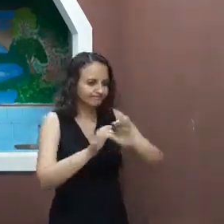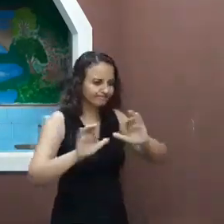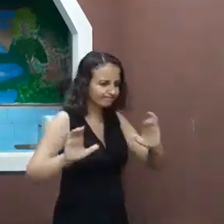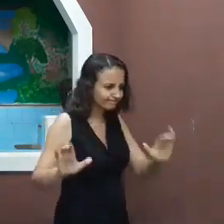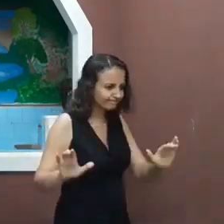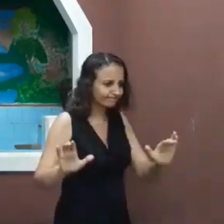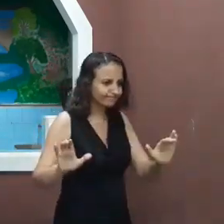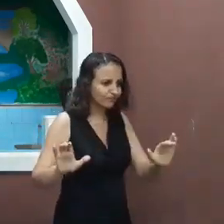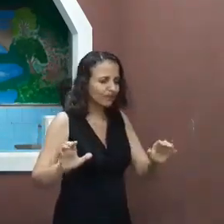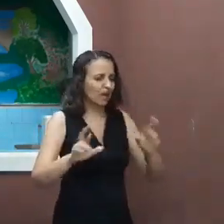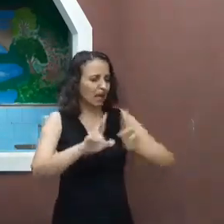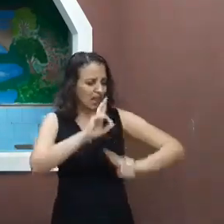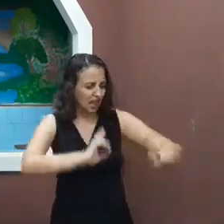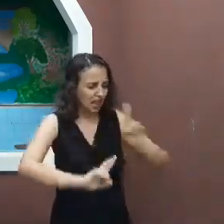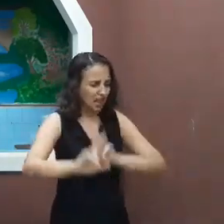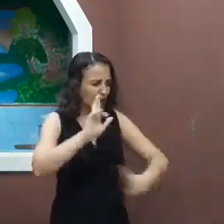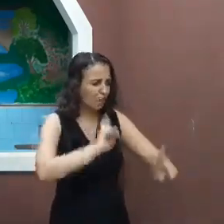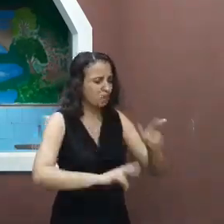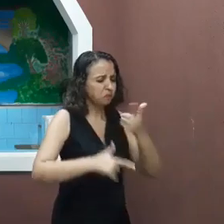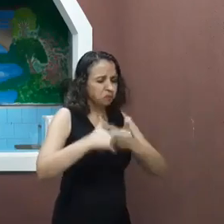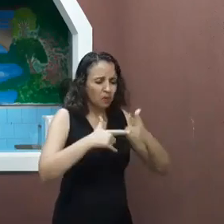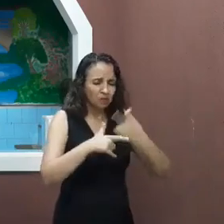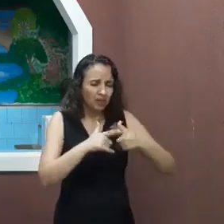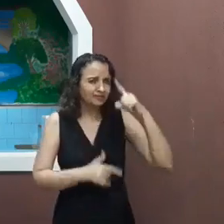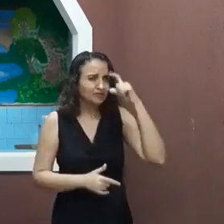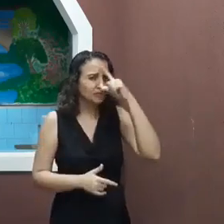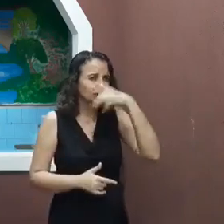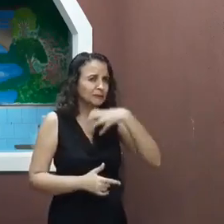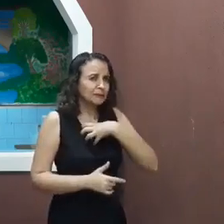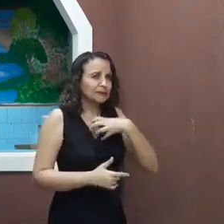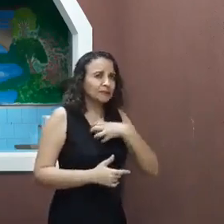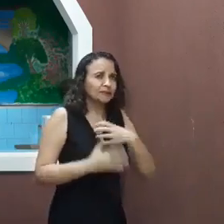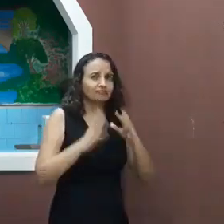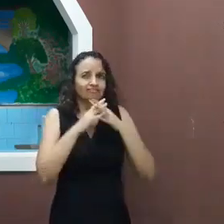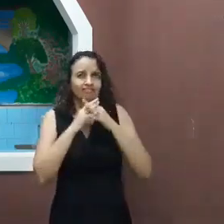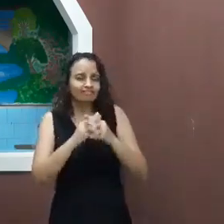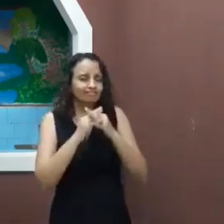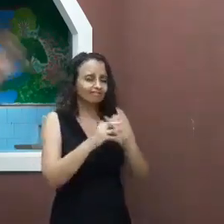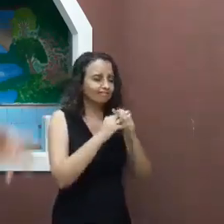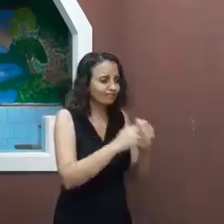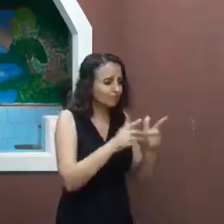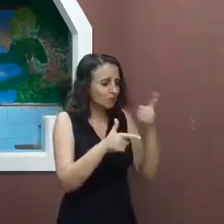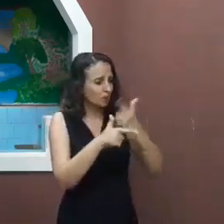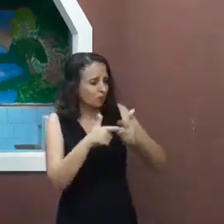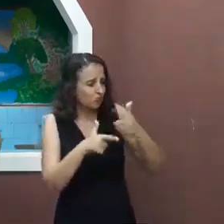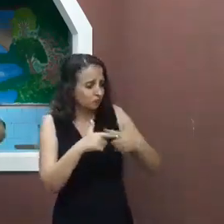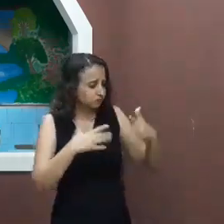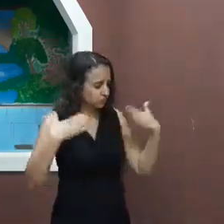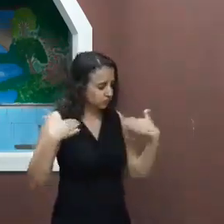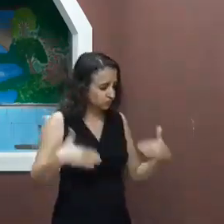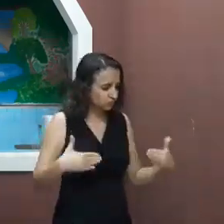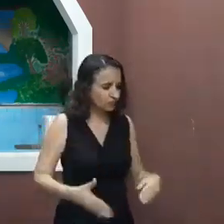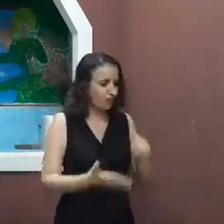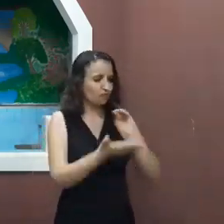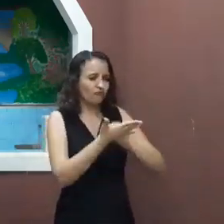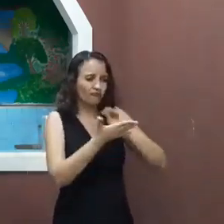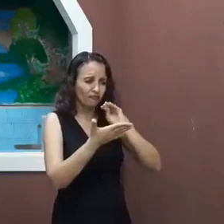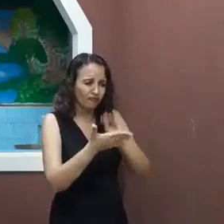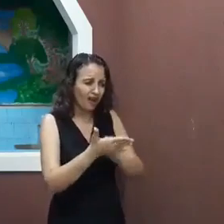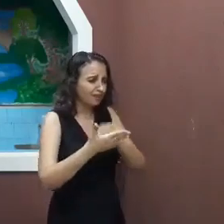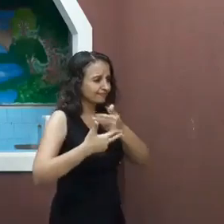pais, problemas existenciais meus e outros problemas físicos, de falta de